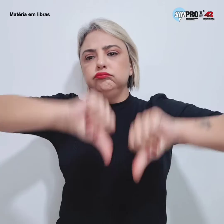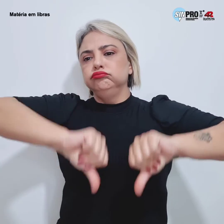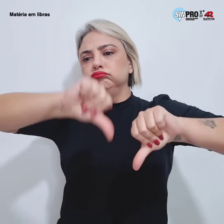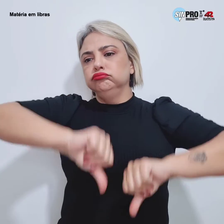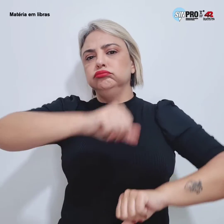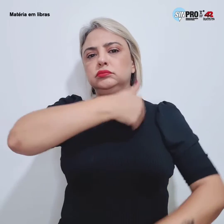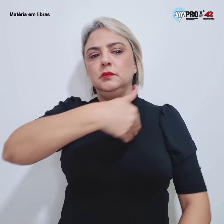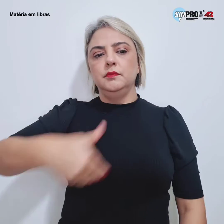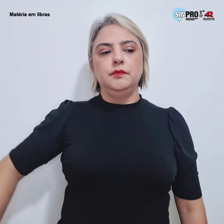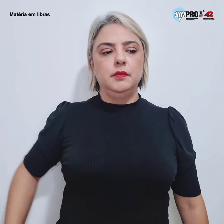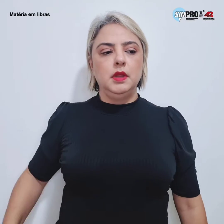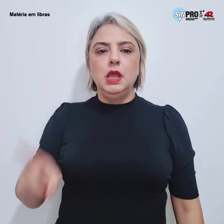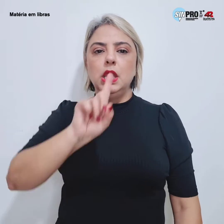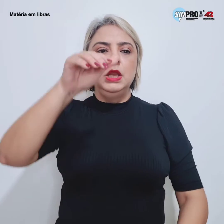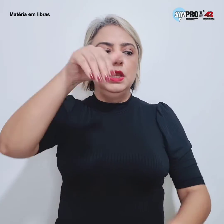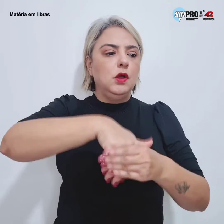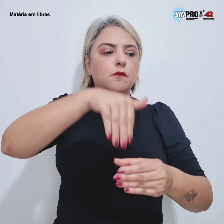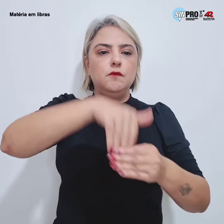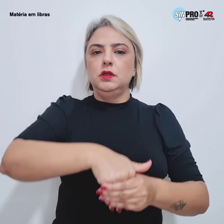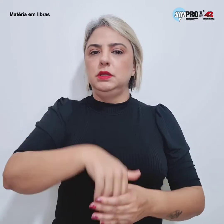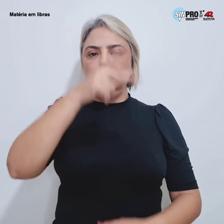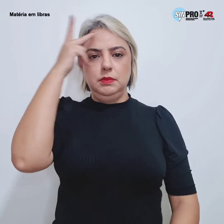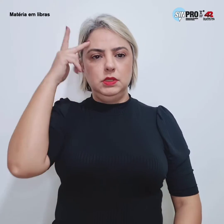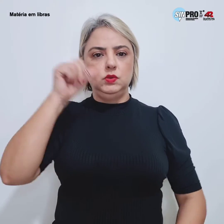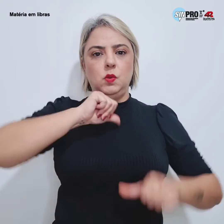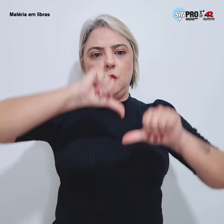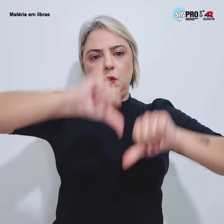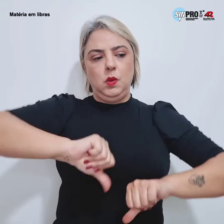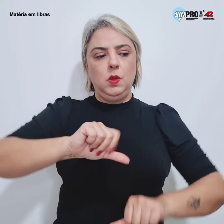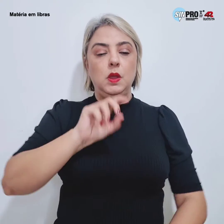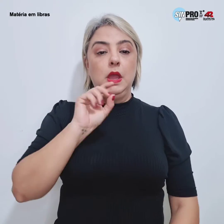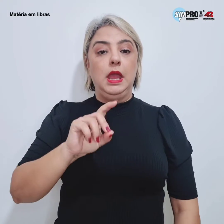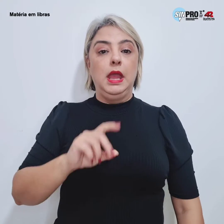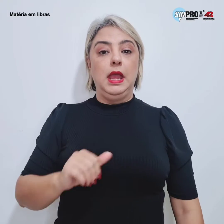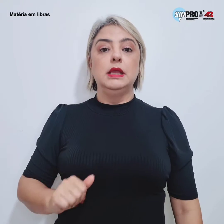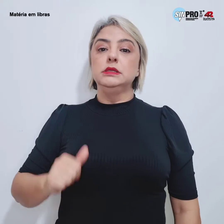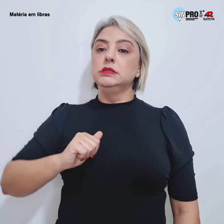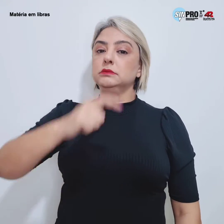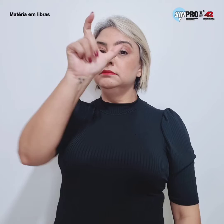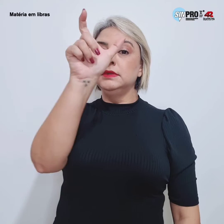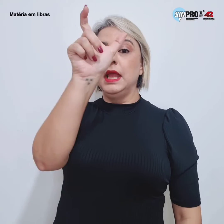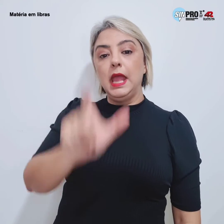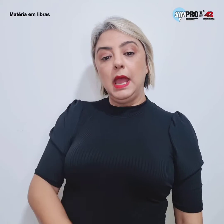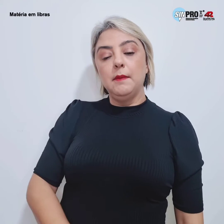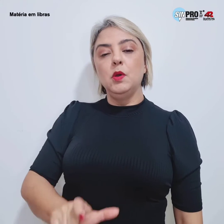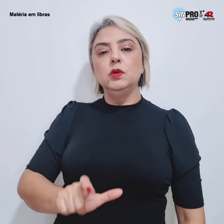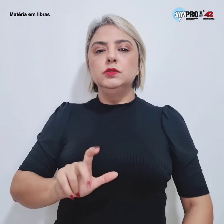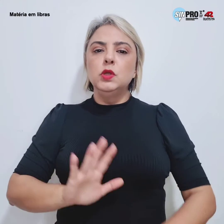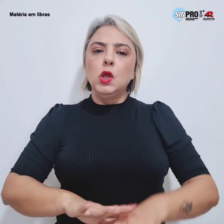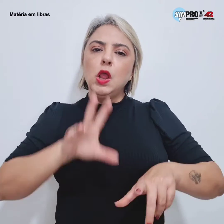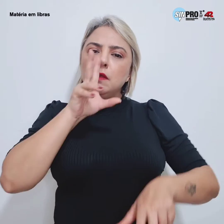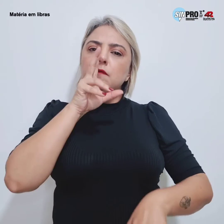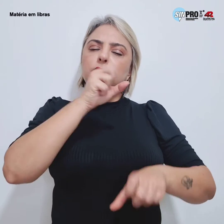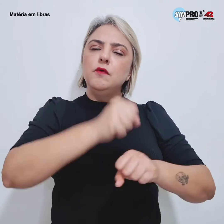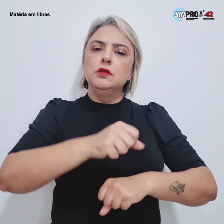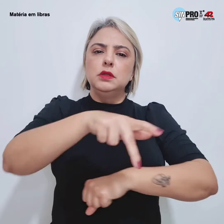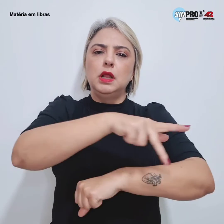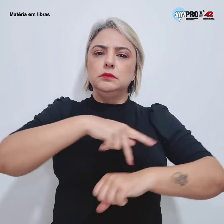enxergar os maus governantes e não mais votarem neles. Essa é a postura que fortalece um país